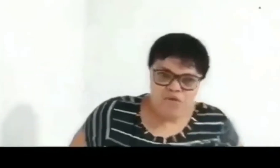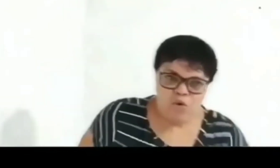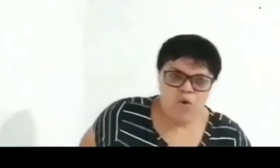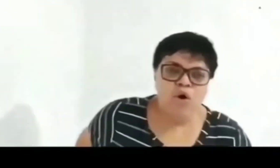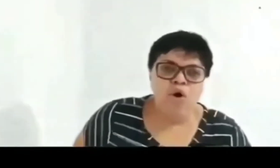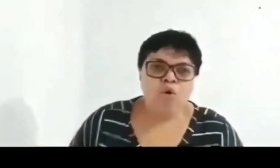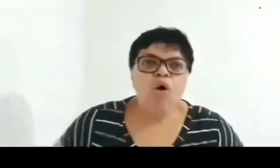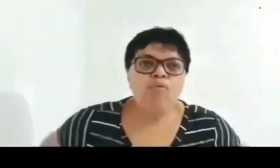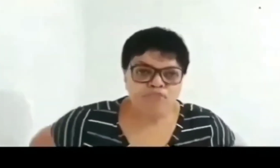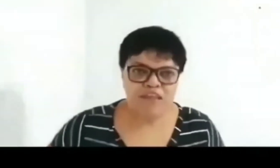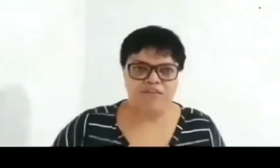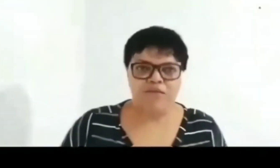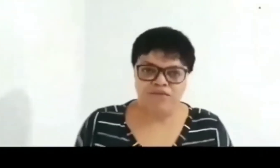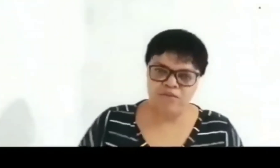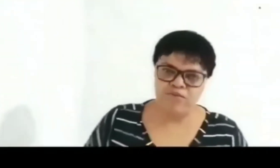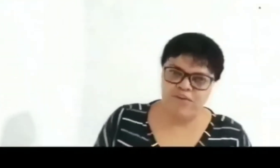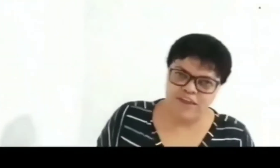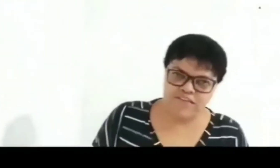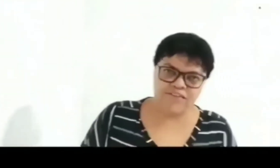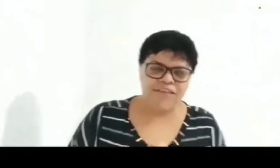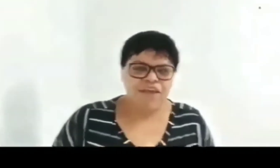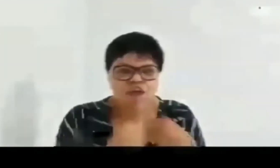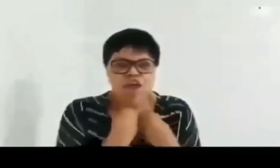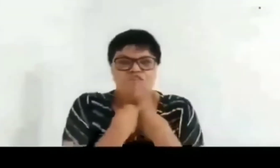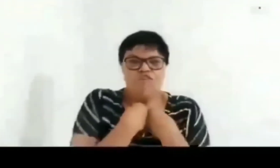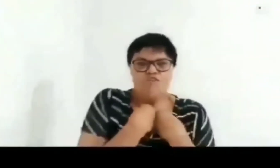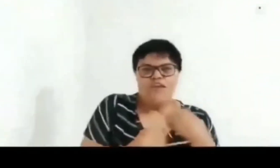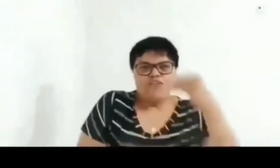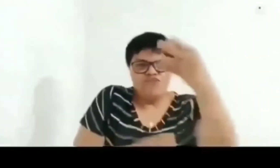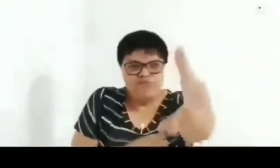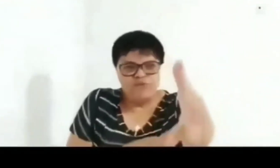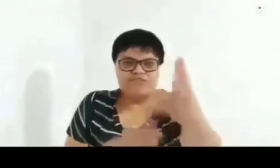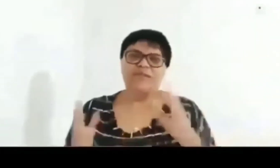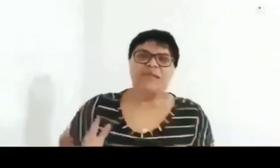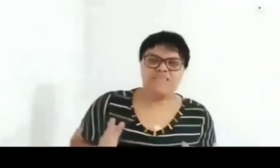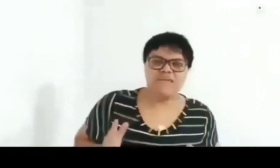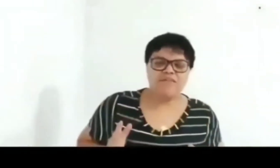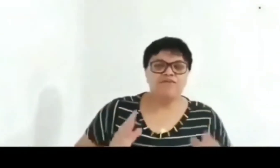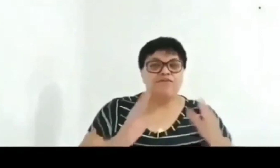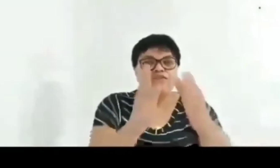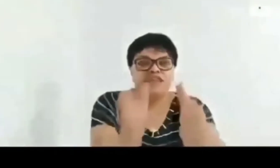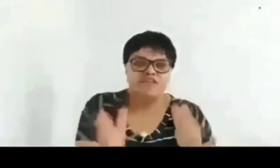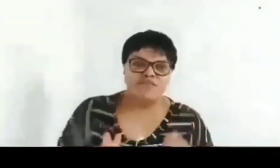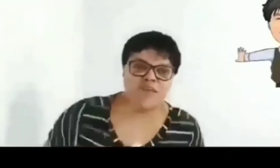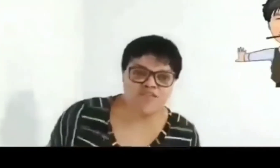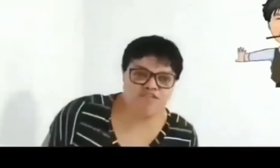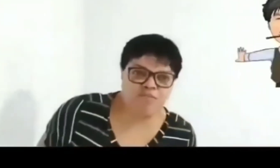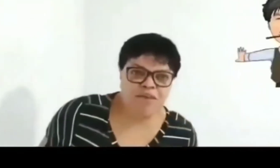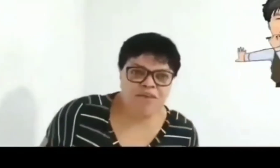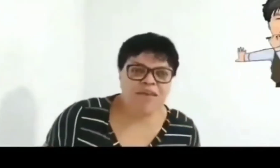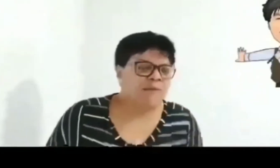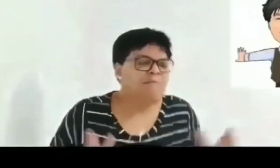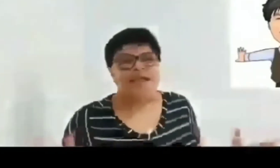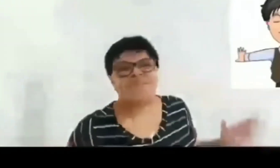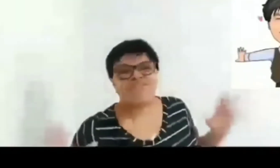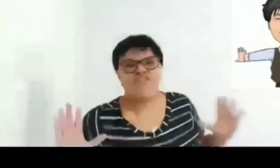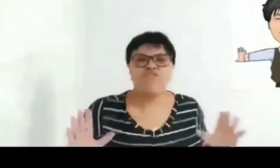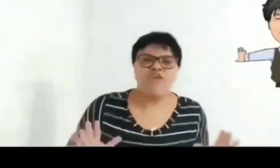já notou como os seres vivos são diferentes? Eu sou diferente de você, graças a Deus. Você é diferente de mim. Minha gatinha